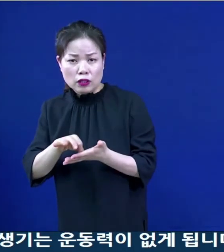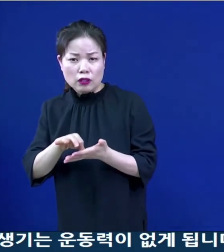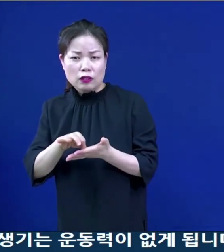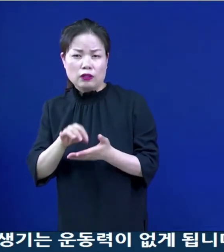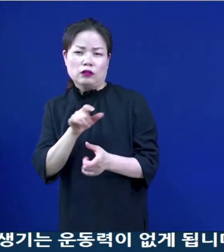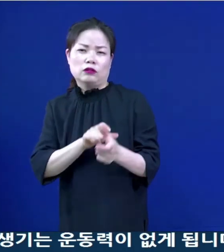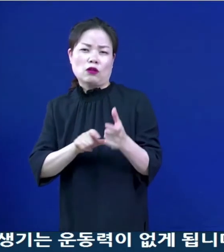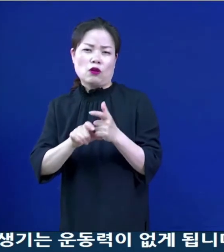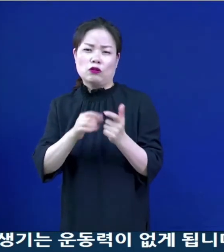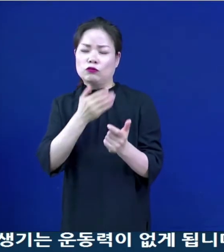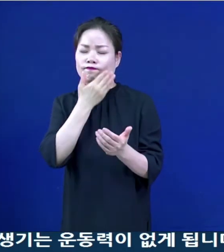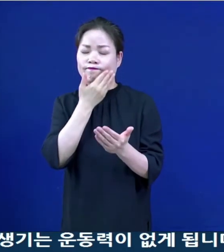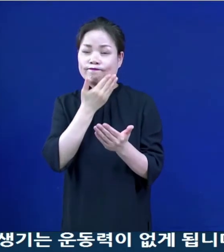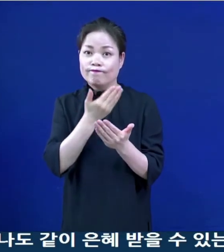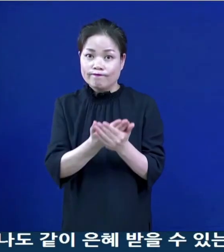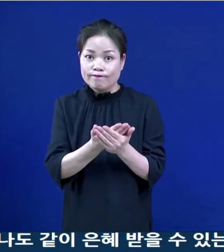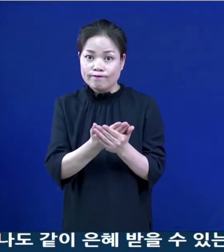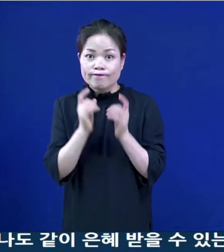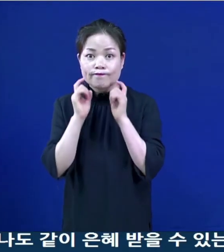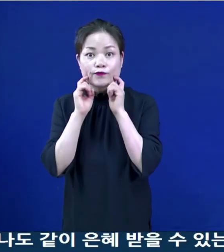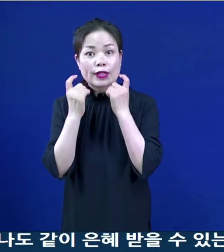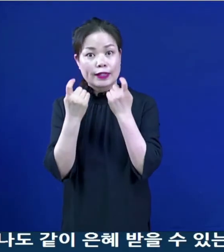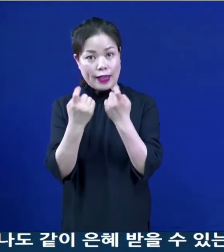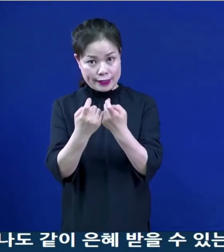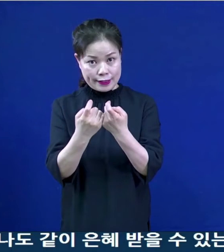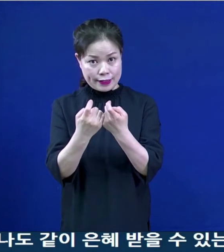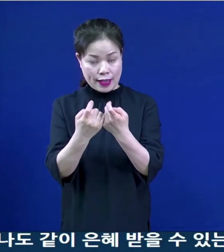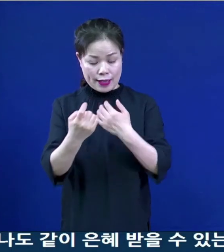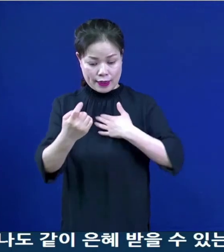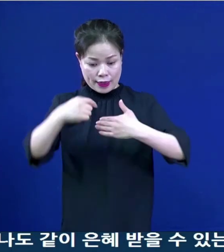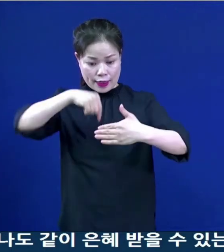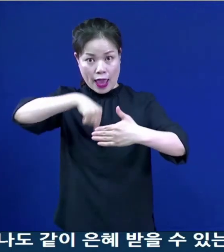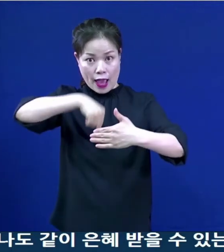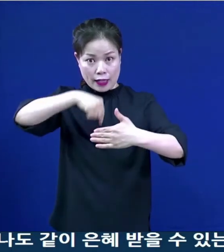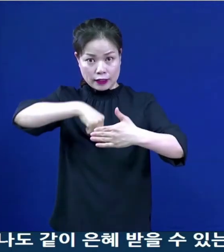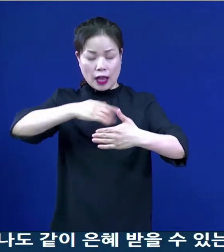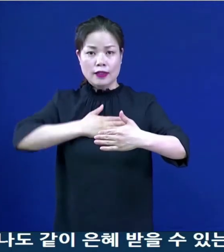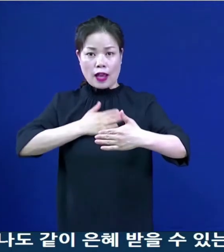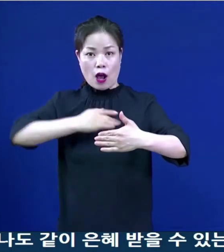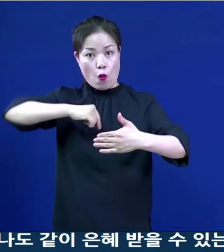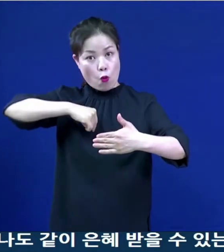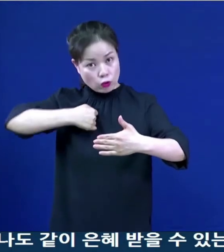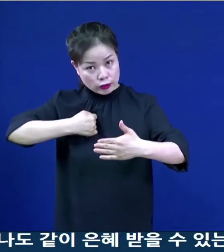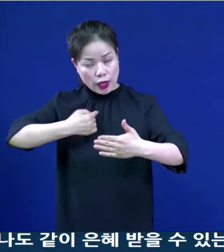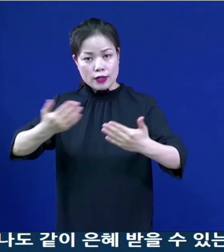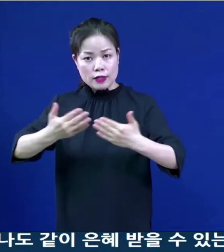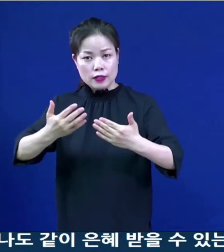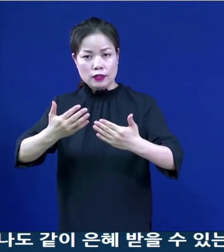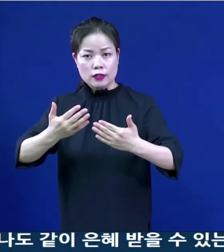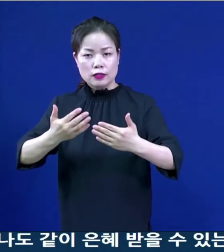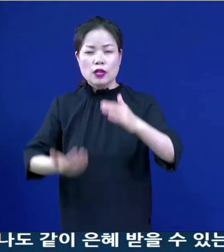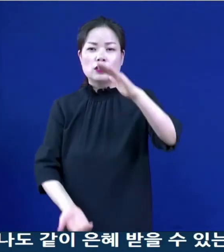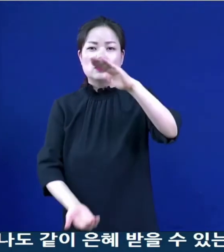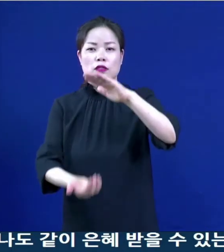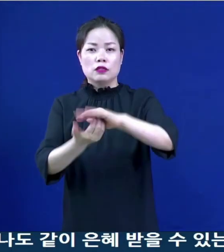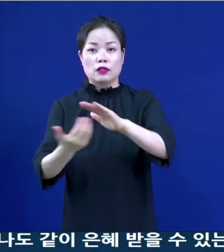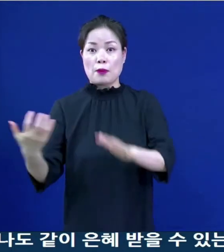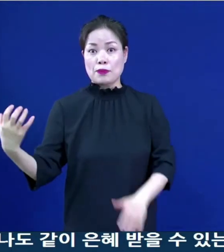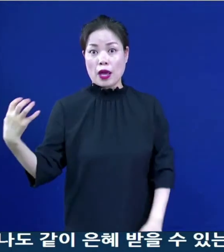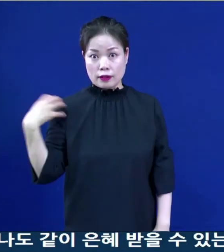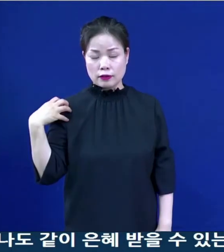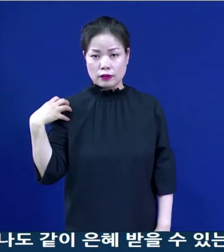더 핵심적인 부분이 개인, 내 안에서 나 혼자 이 일들을 이루어가야 하는